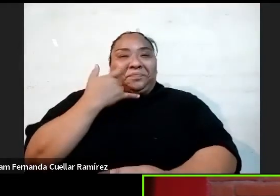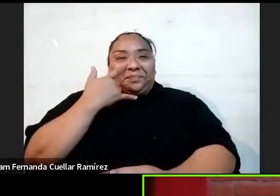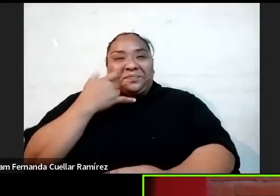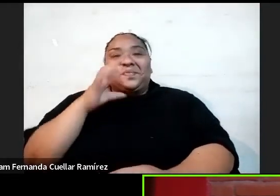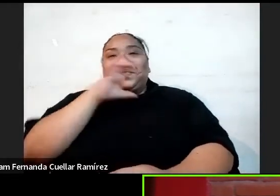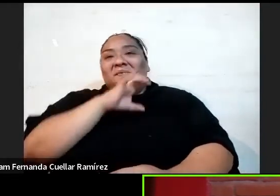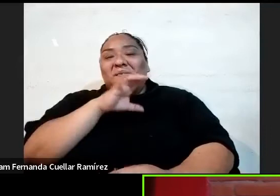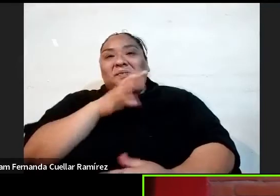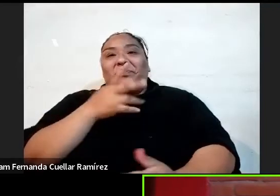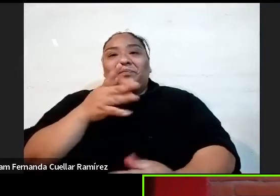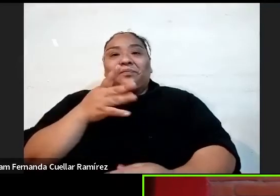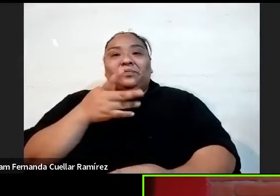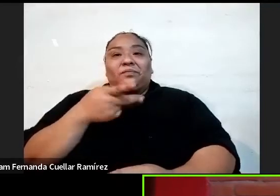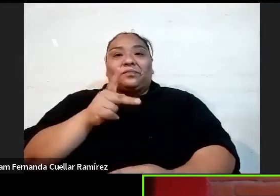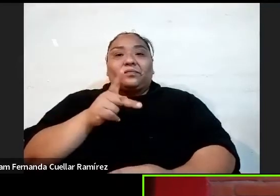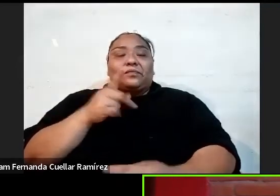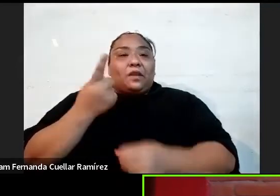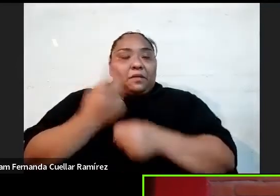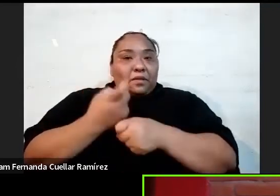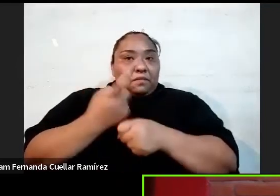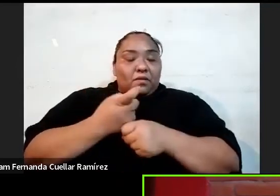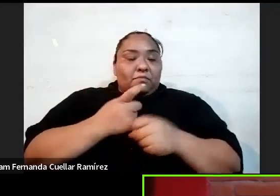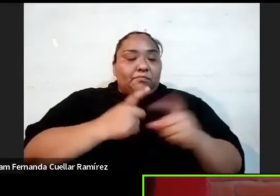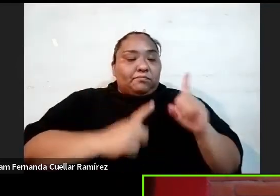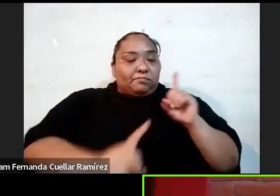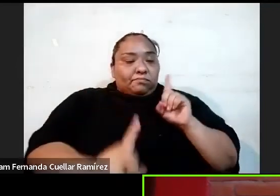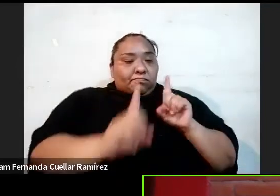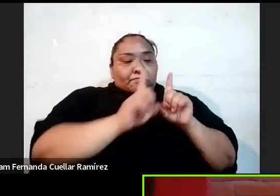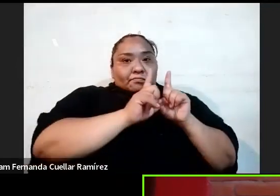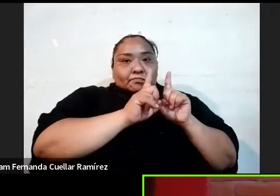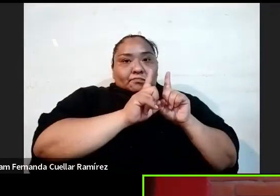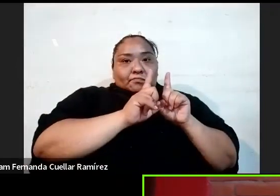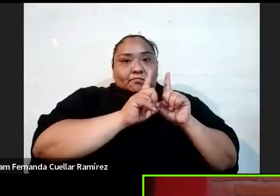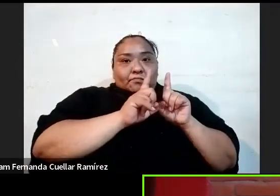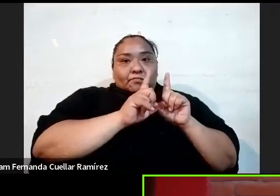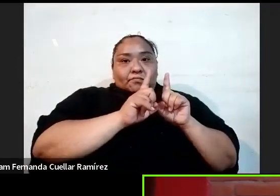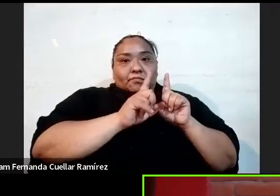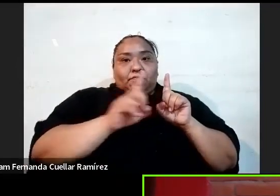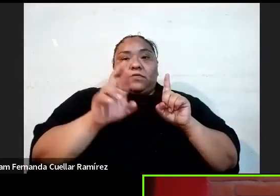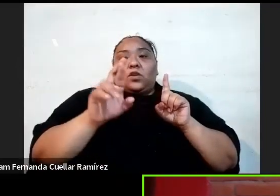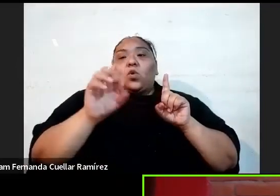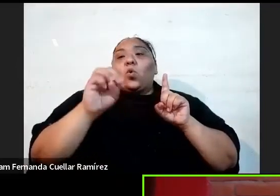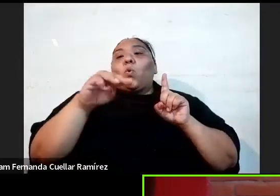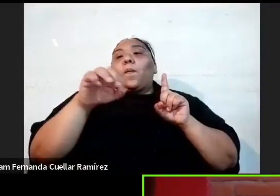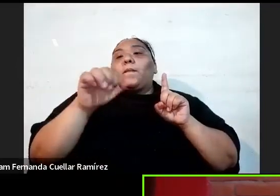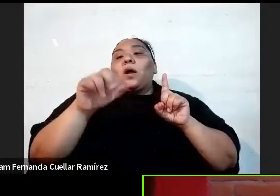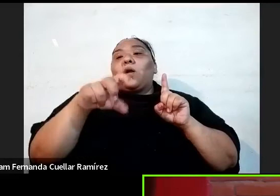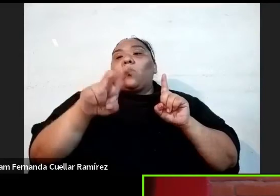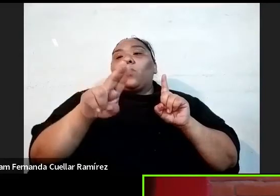los retos eran en parejas. Yo estaba con la drag queen Roma Queen.